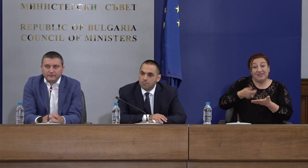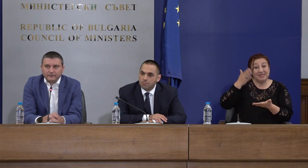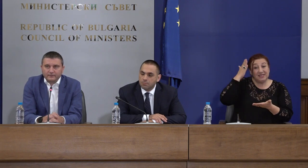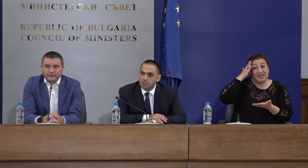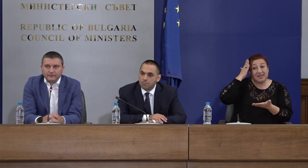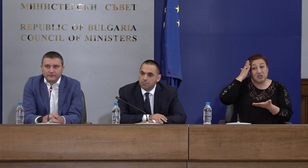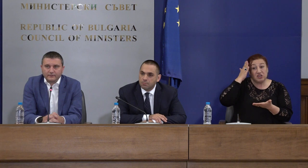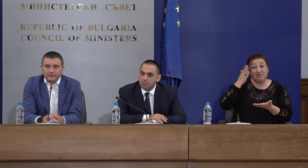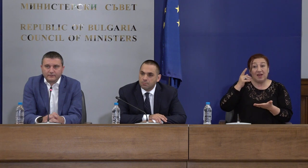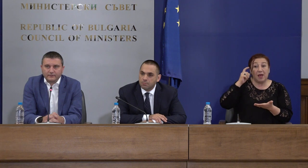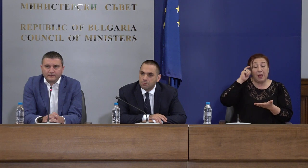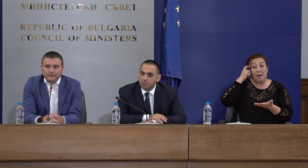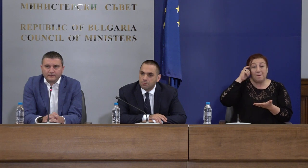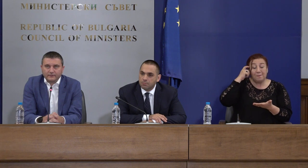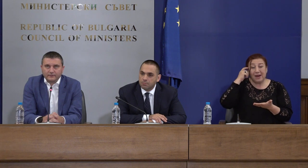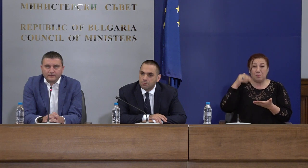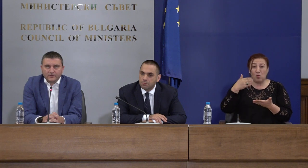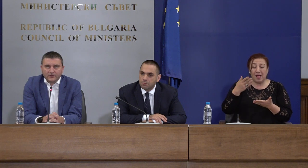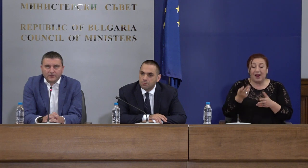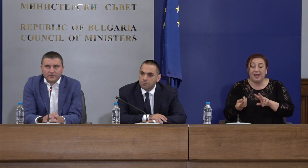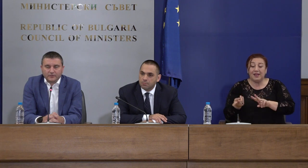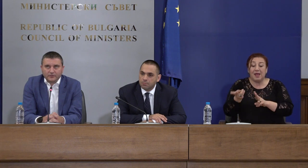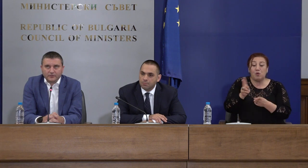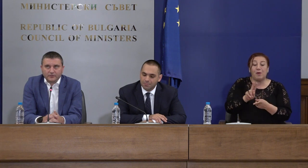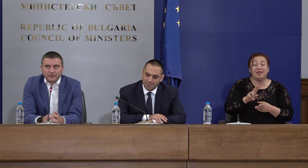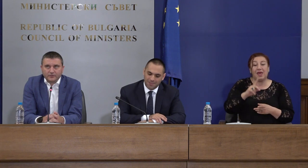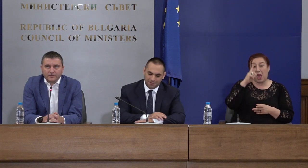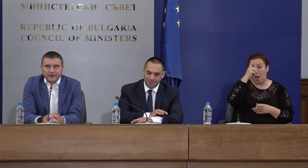предполага промяна на профила на банката?